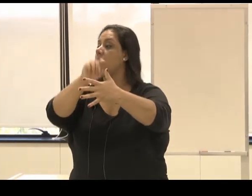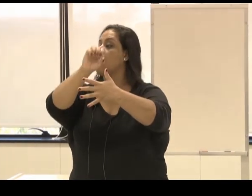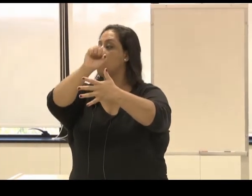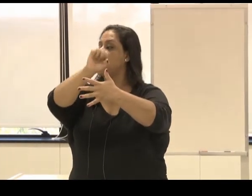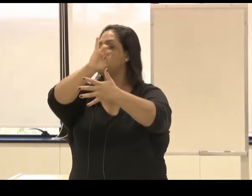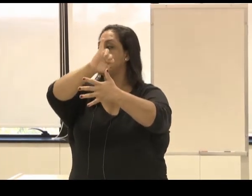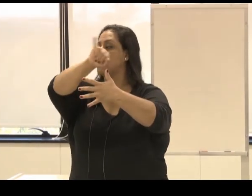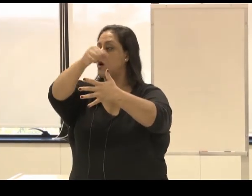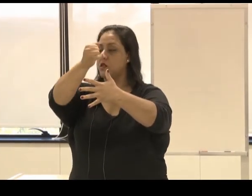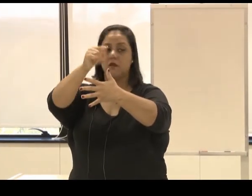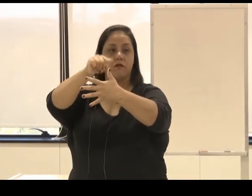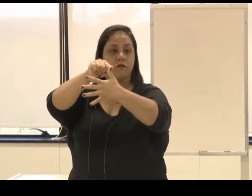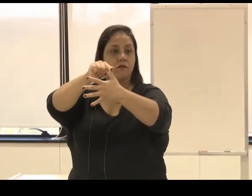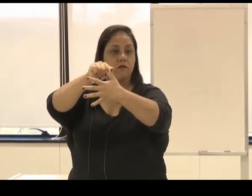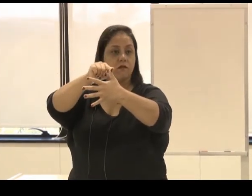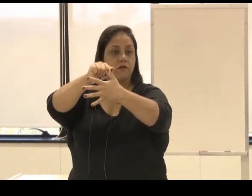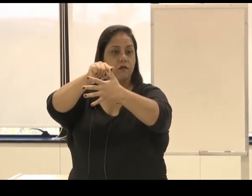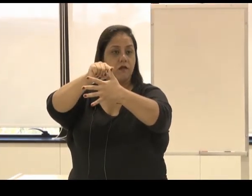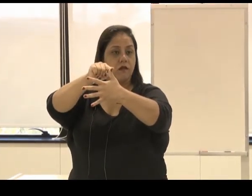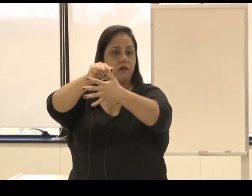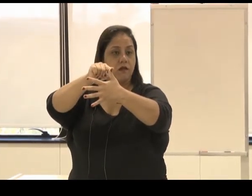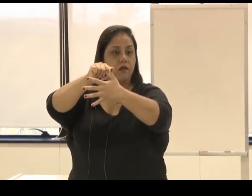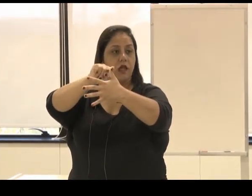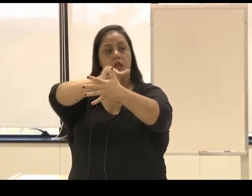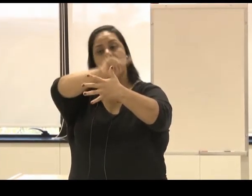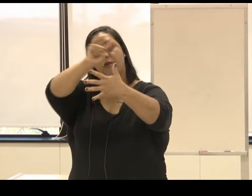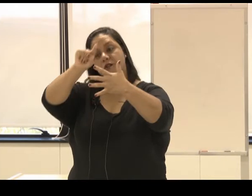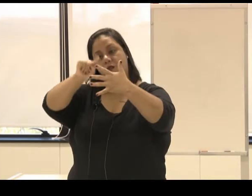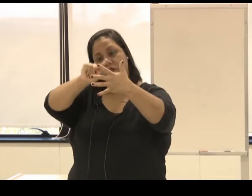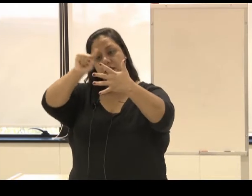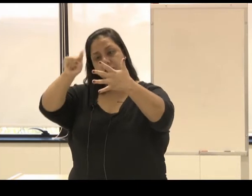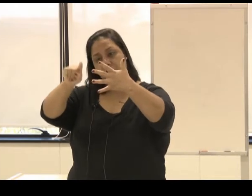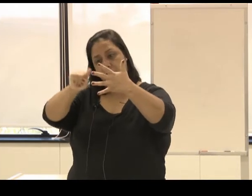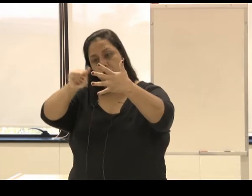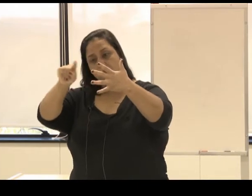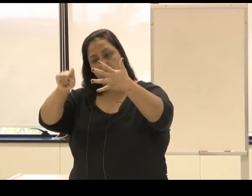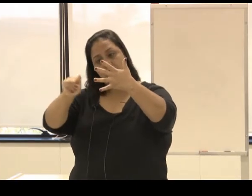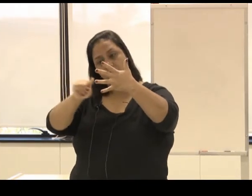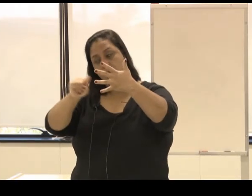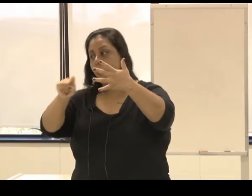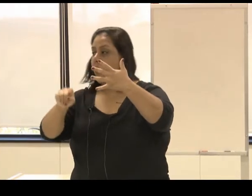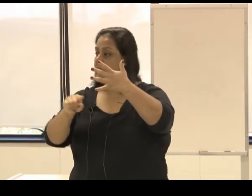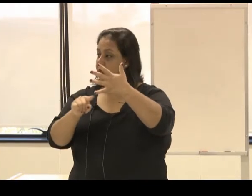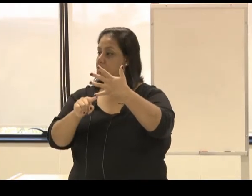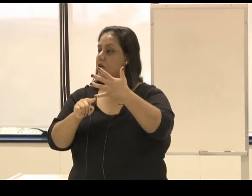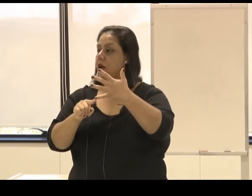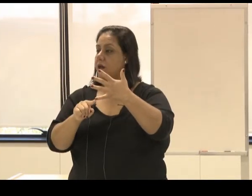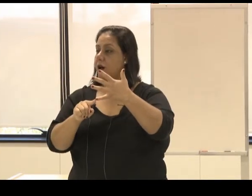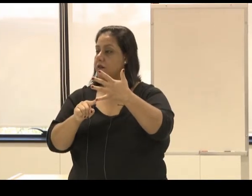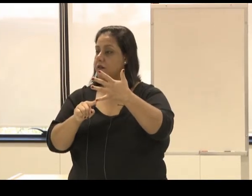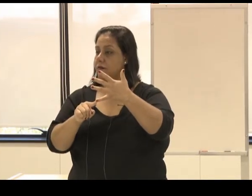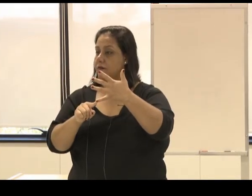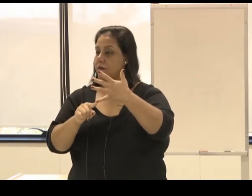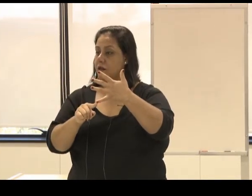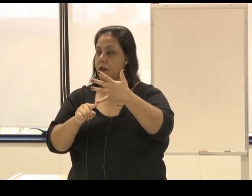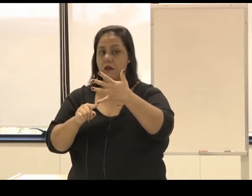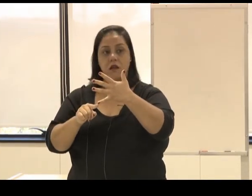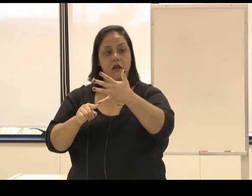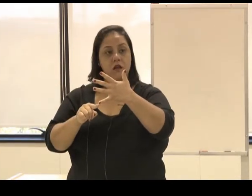O STJ. E depois eu vou descendo para cada um até chegar na base.